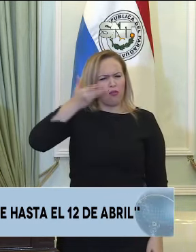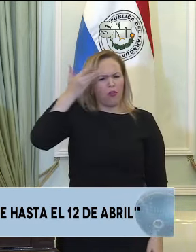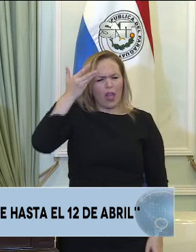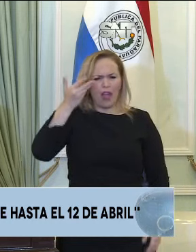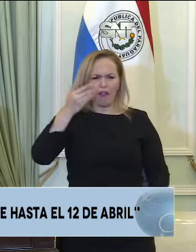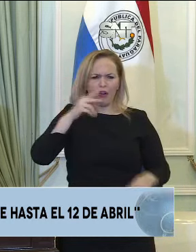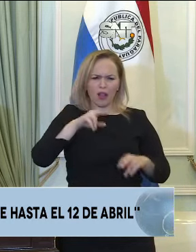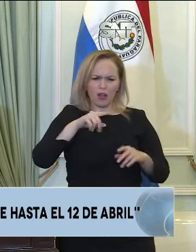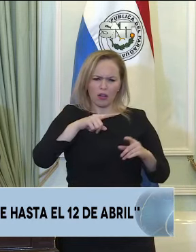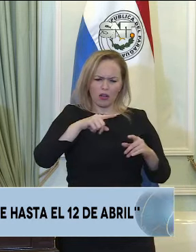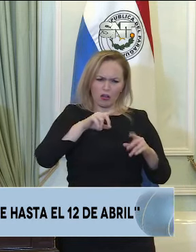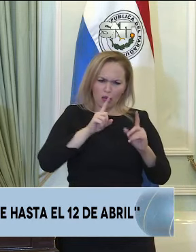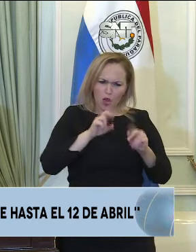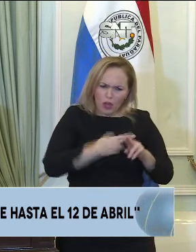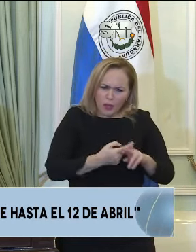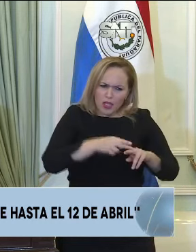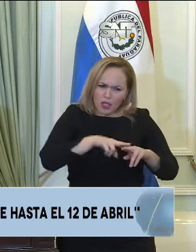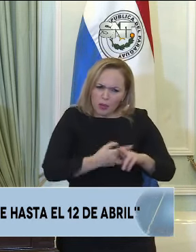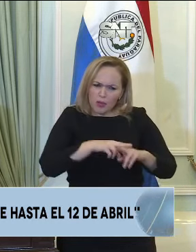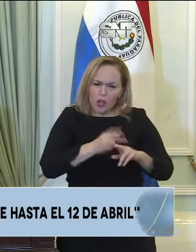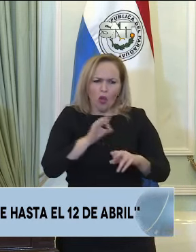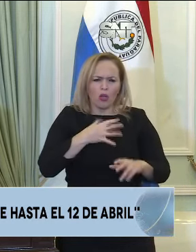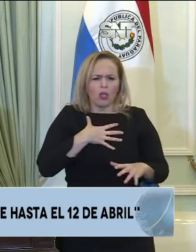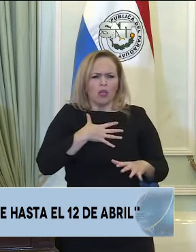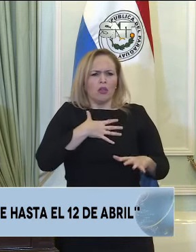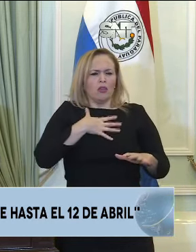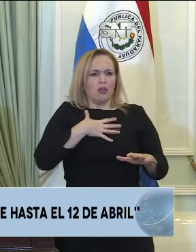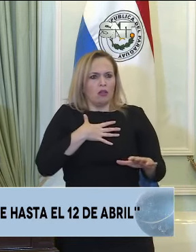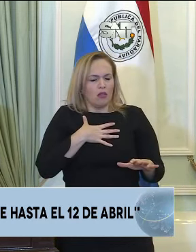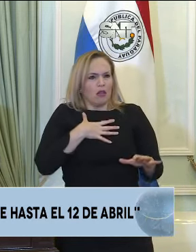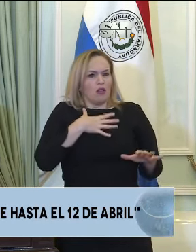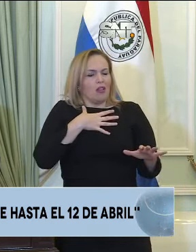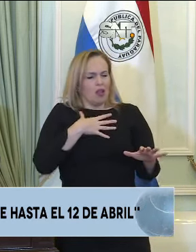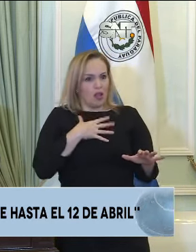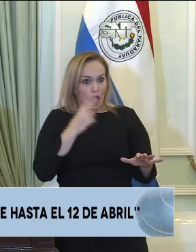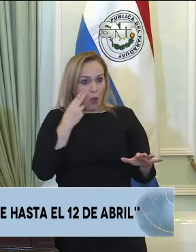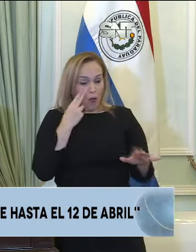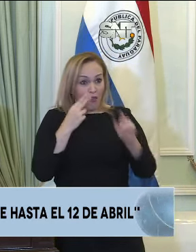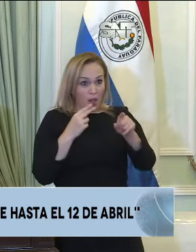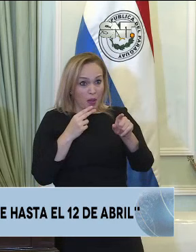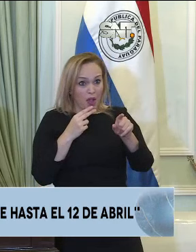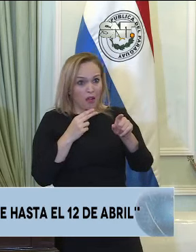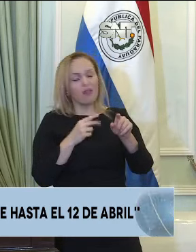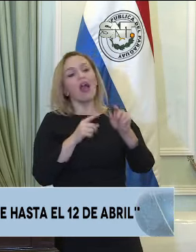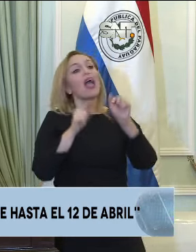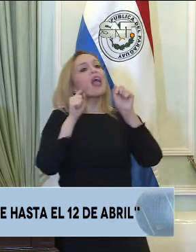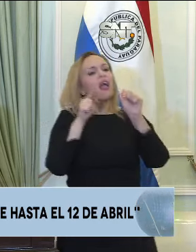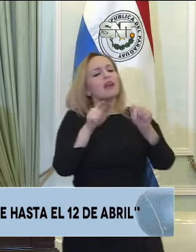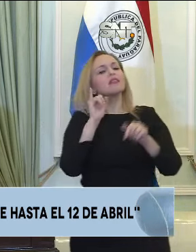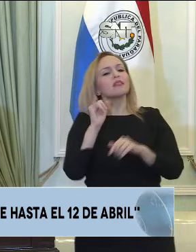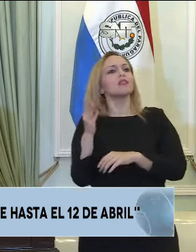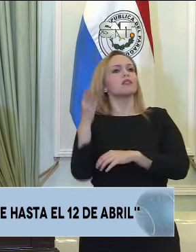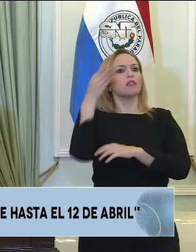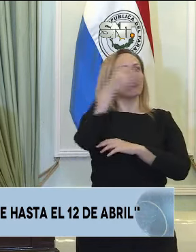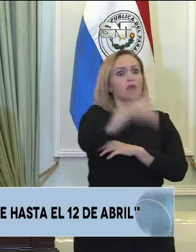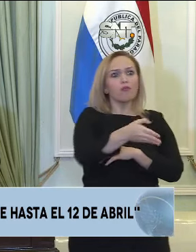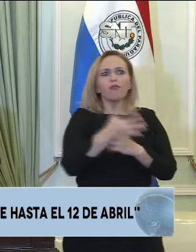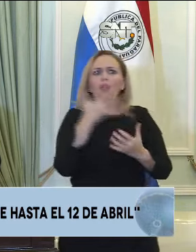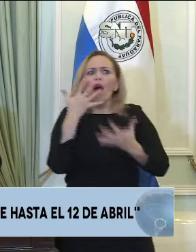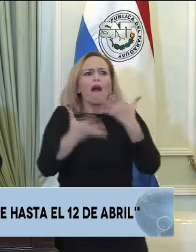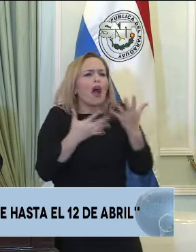persistente o una dificultad respiratoria, bueno, entonces ese es el escenario donde deben acudir. Y si hay más